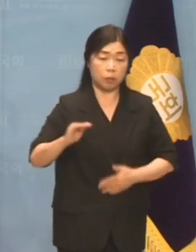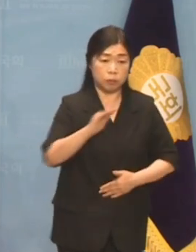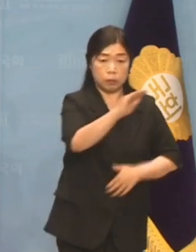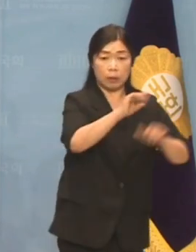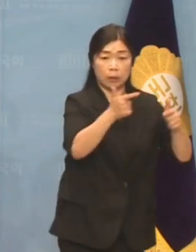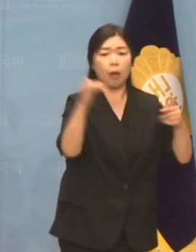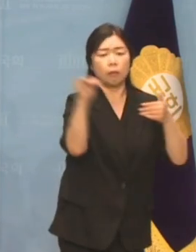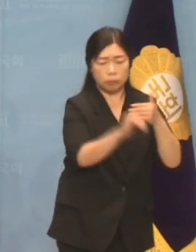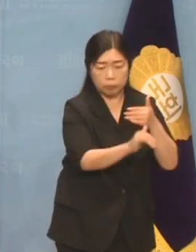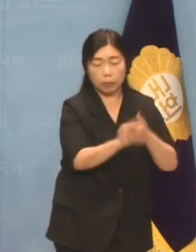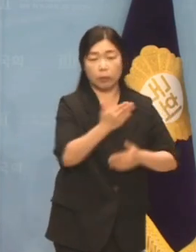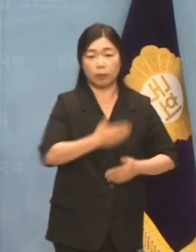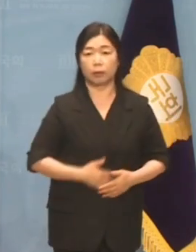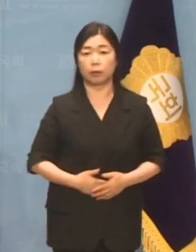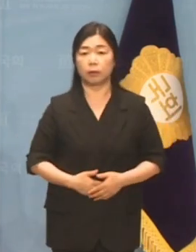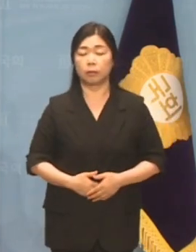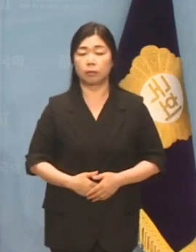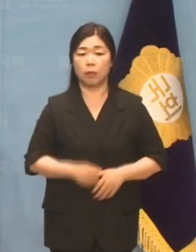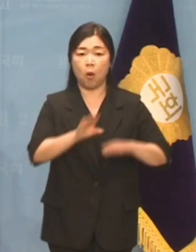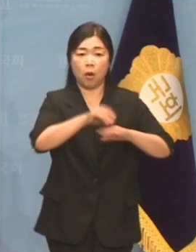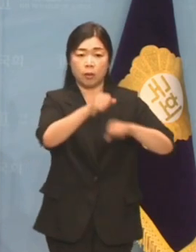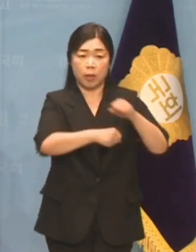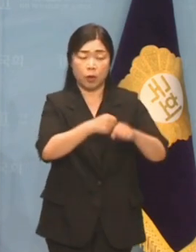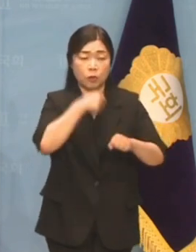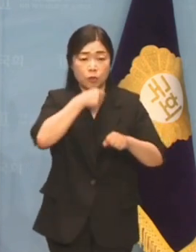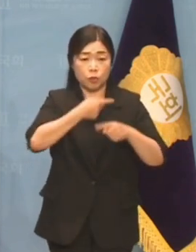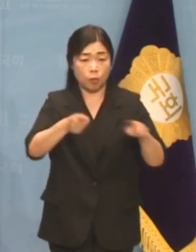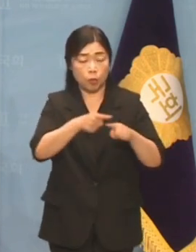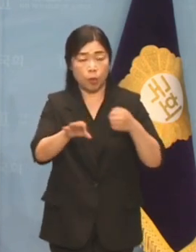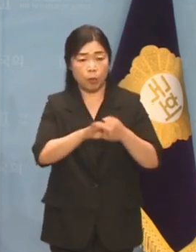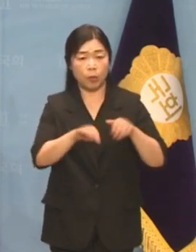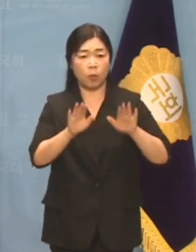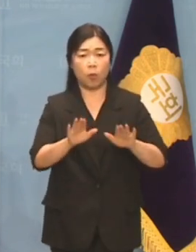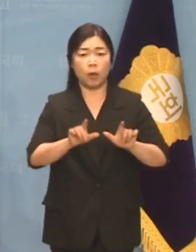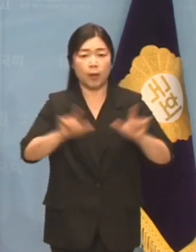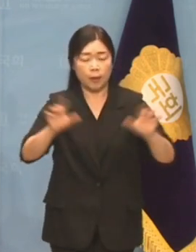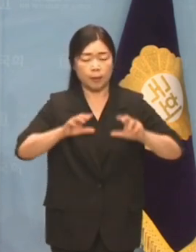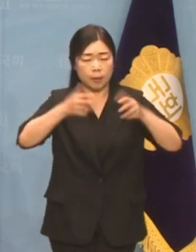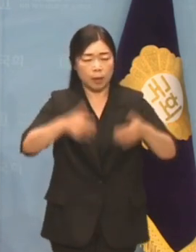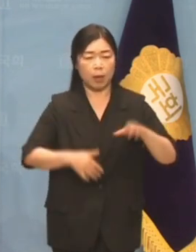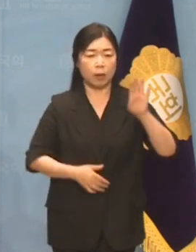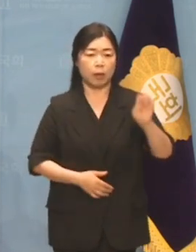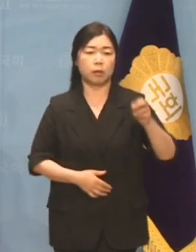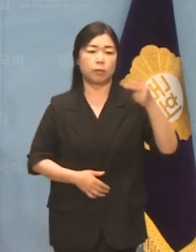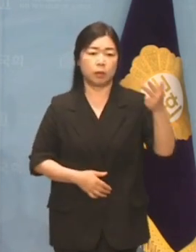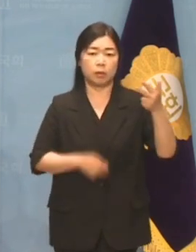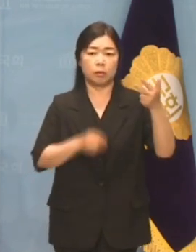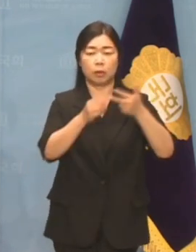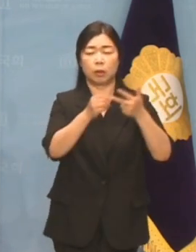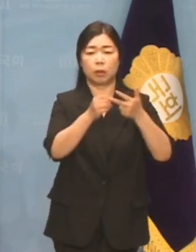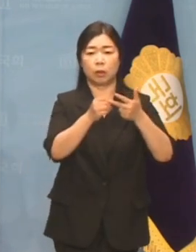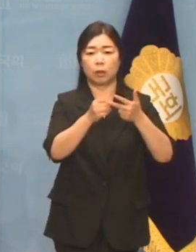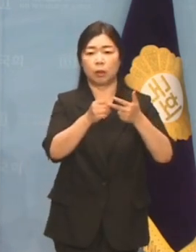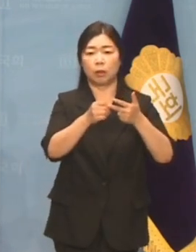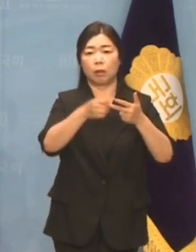언론 자유 지수는 올해 47위로 1년 사이에 4단계나